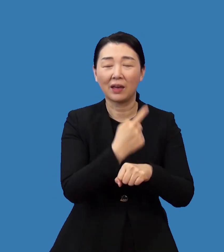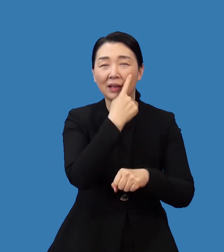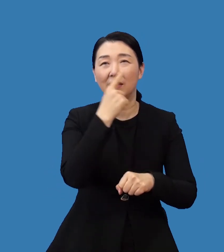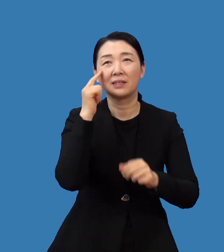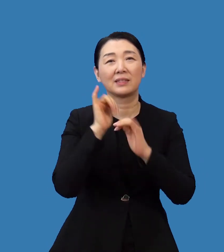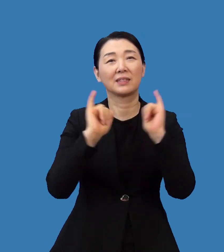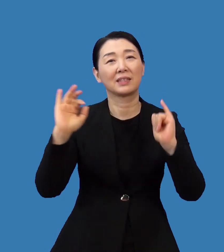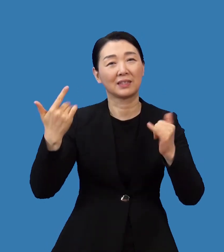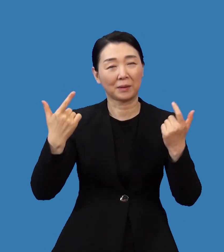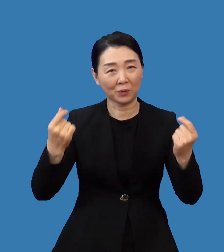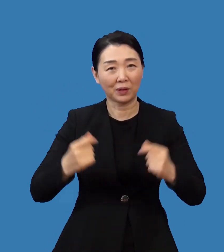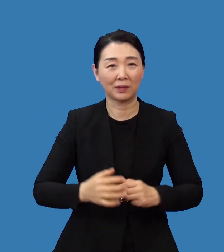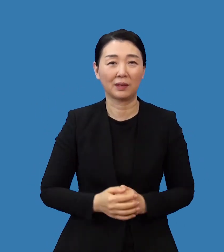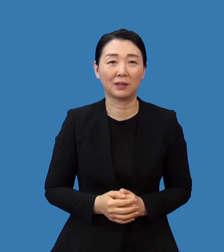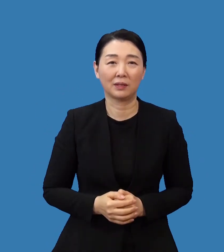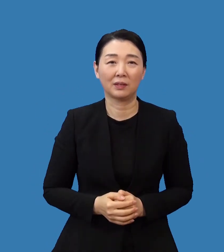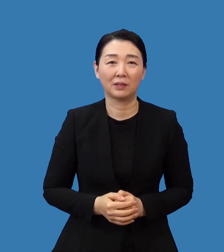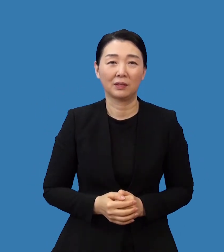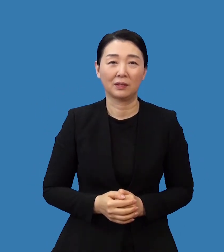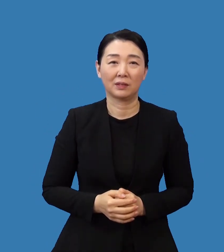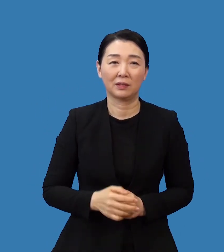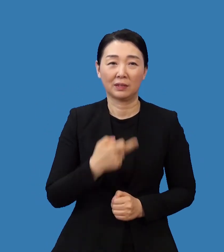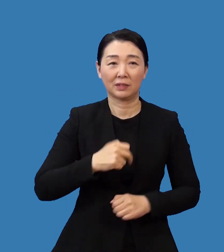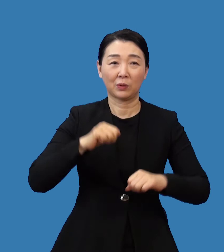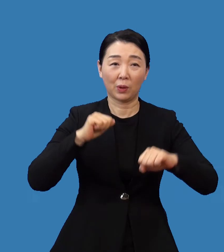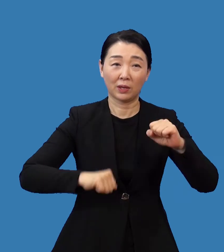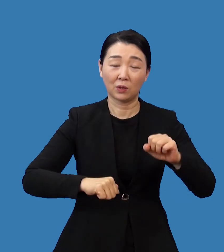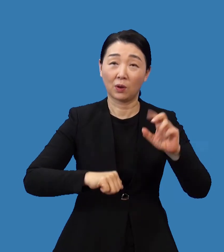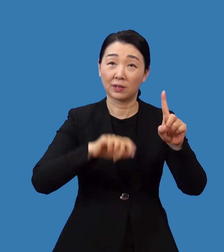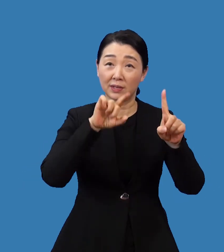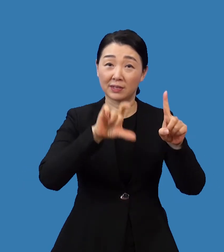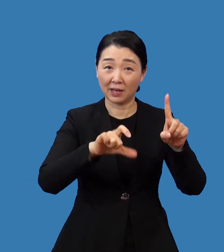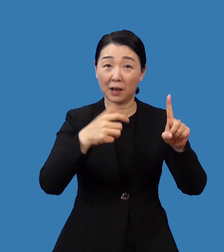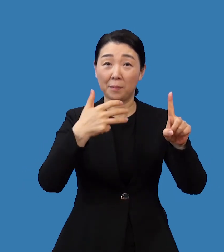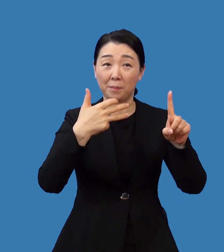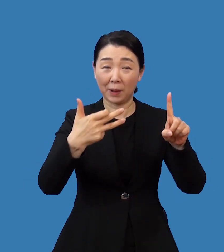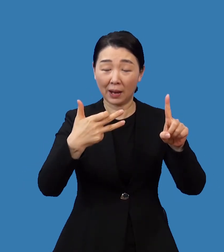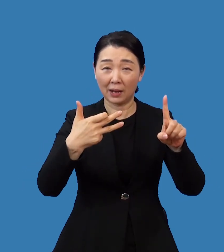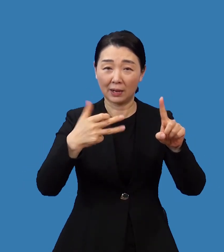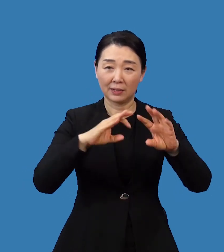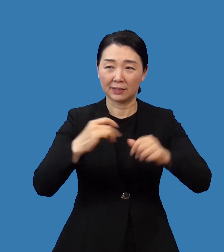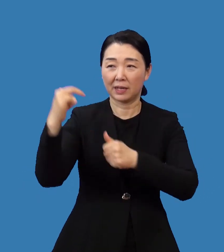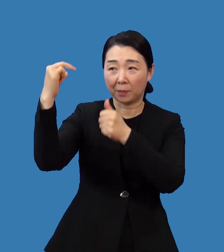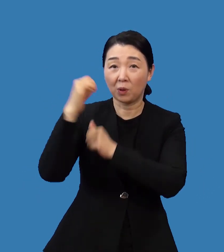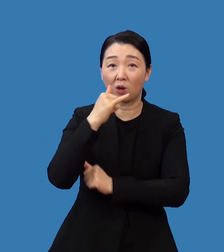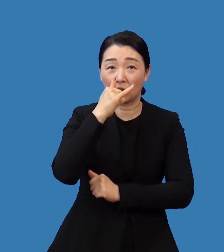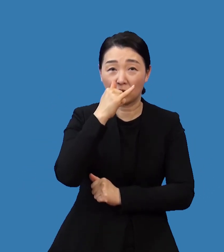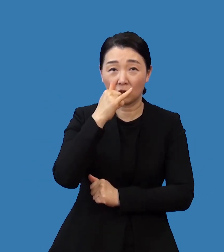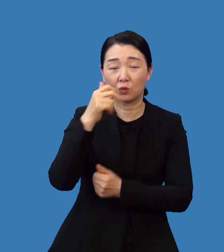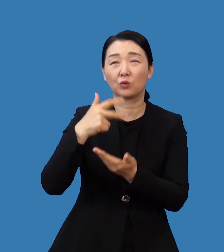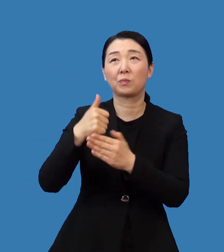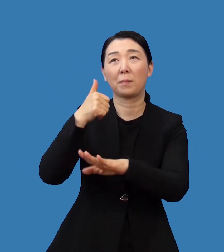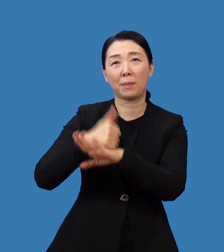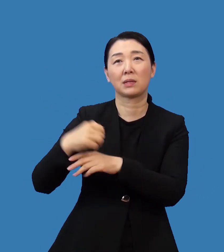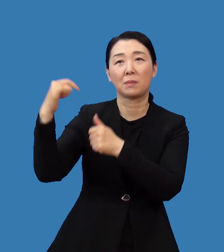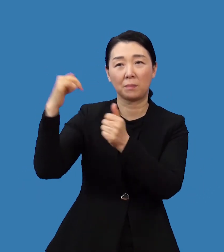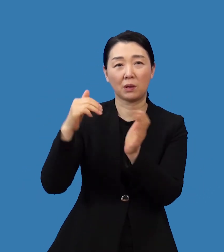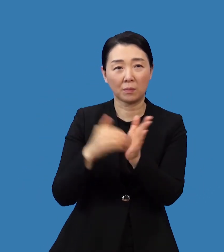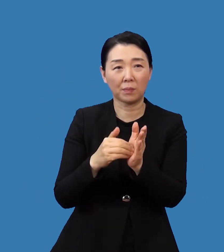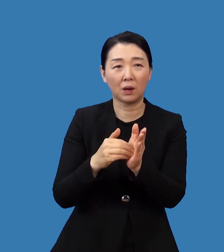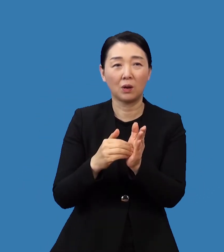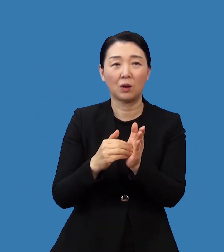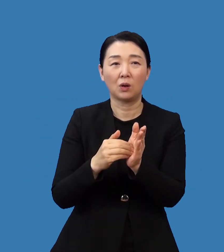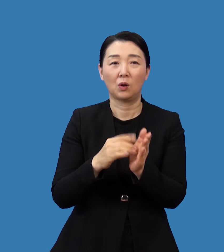아는 사도행전 1장 8절 지상 명령을 기억하십니까? 주님의 마지막 명령이죠. 오직